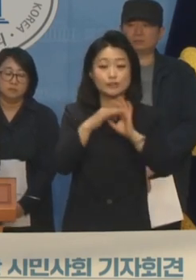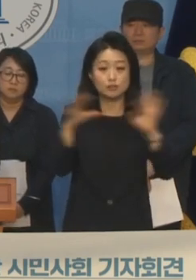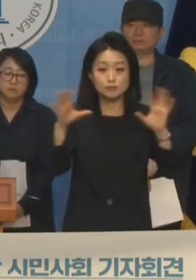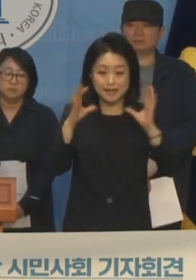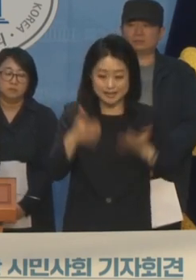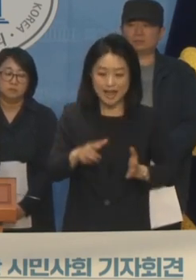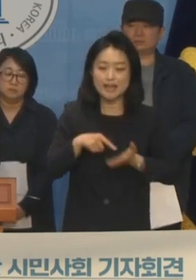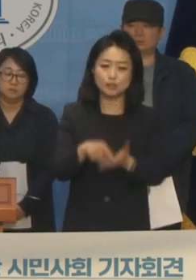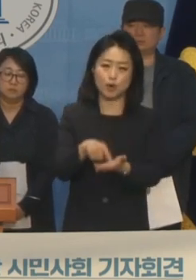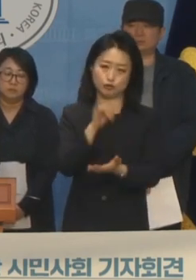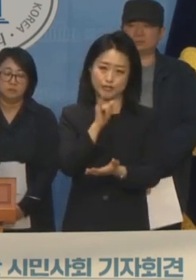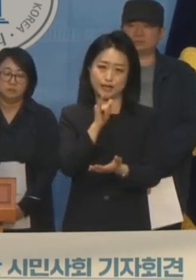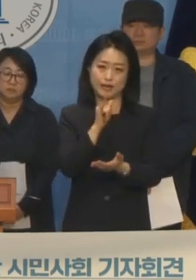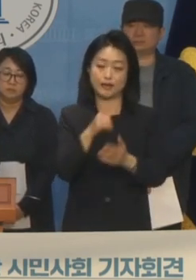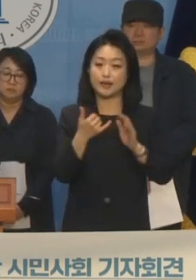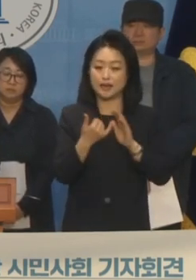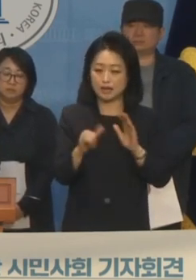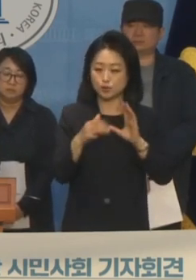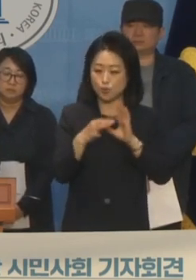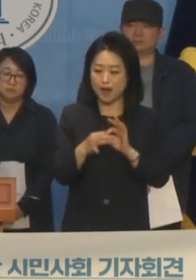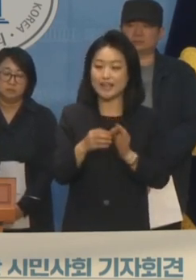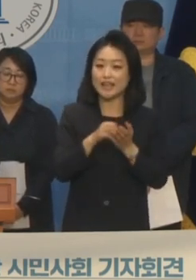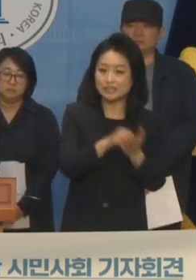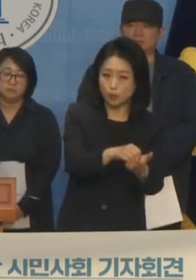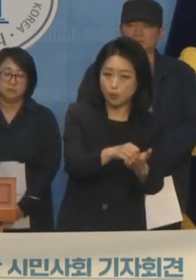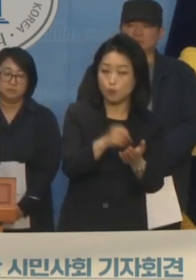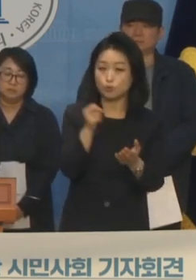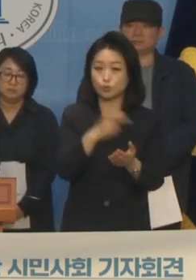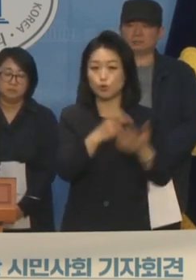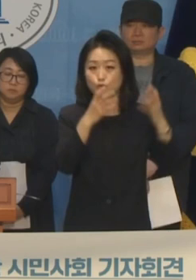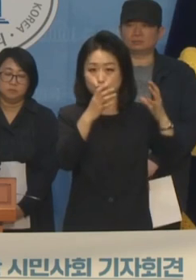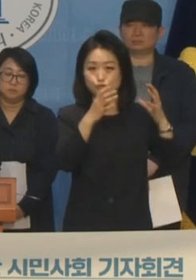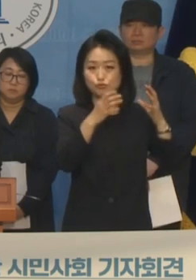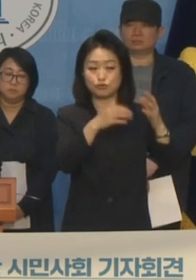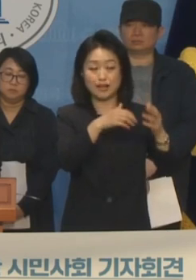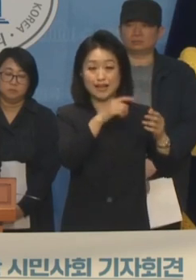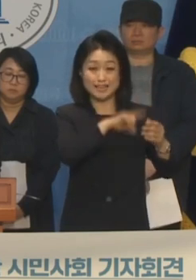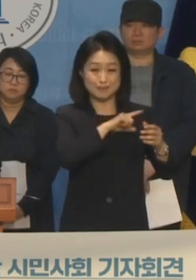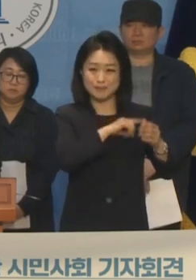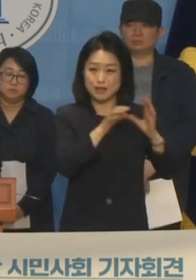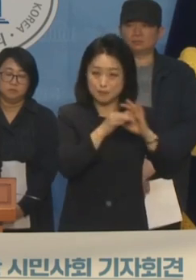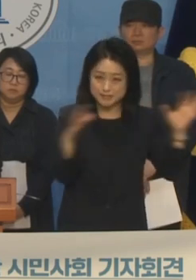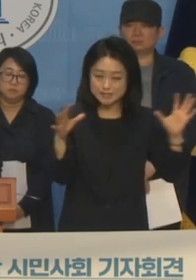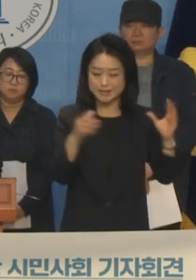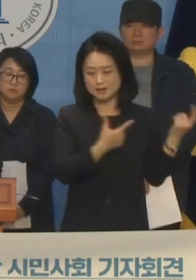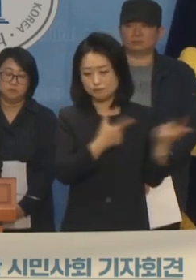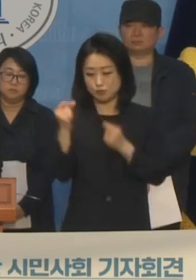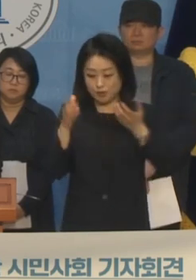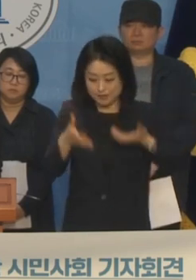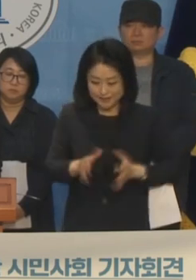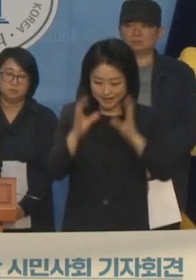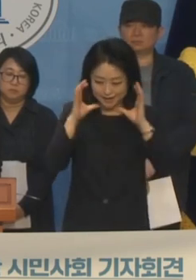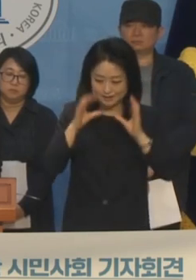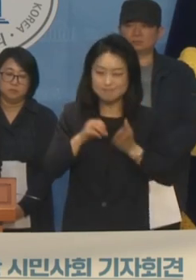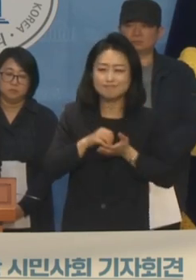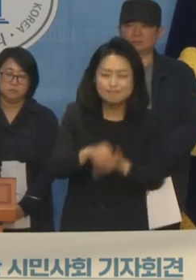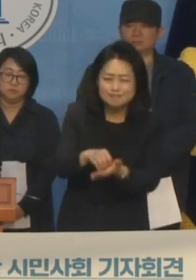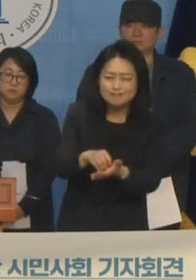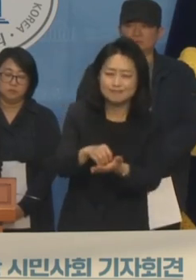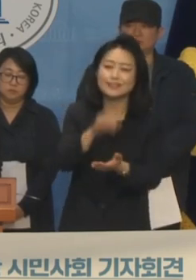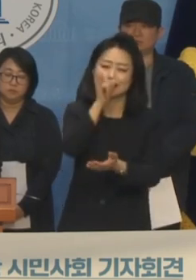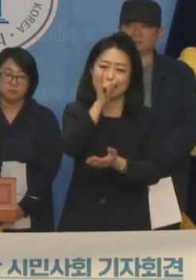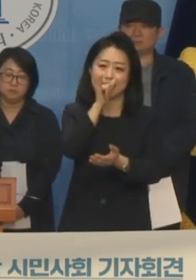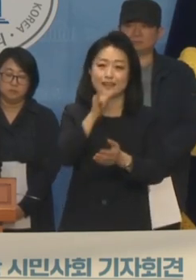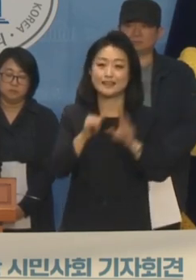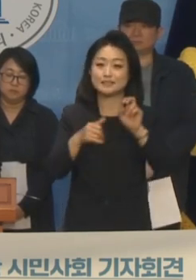출생신고할 수 있도록 가족관계 등록 또는 국적 취득과 무관한 보편적 출생신고 제도가 신속하게 도입될 수 있도록 21대